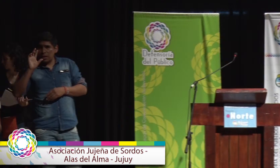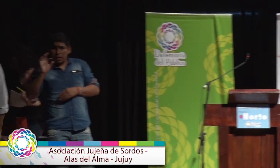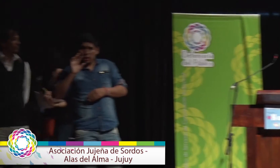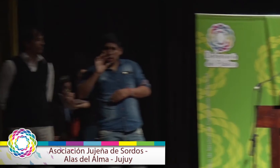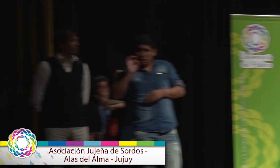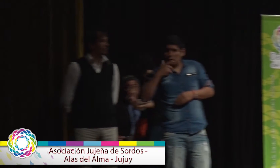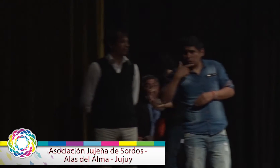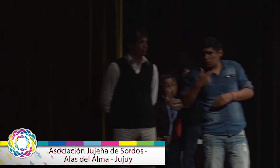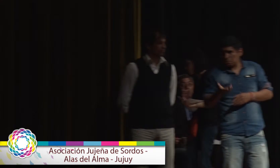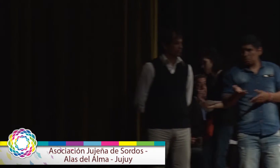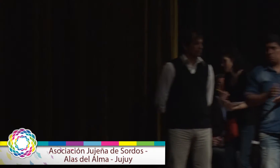apellido Ríos,